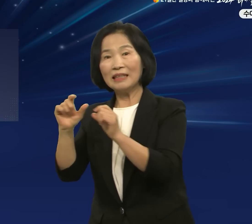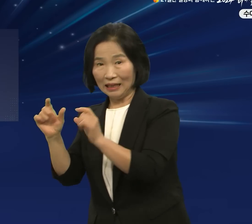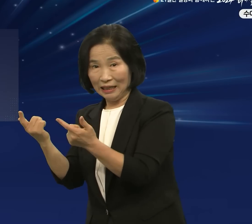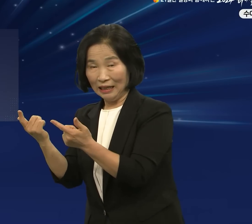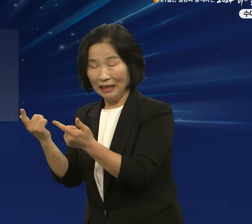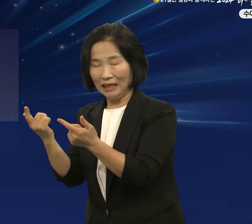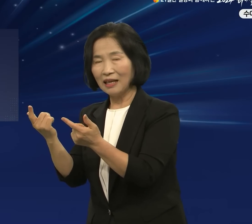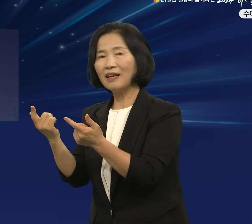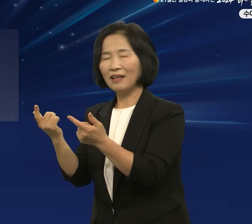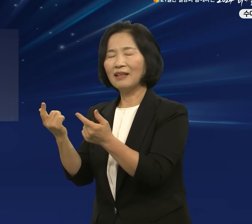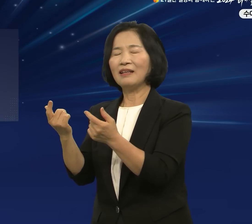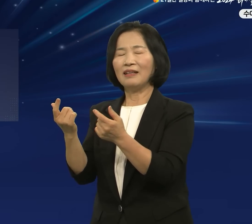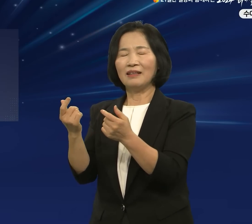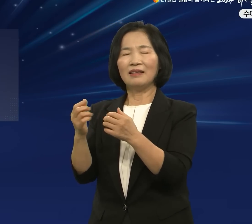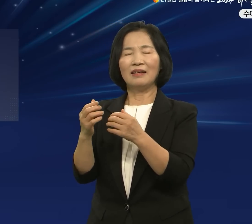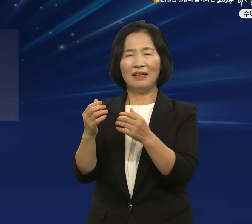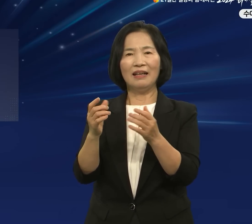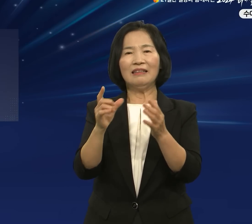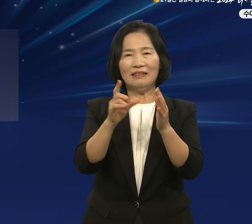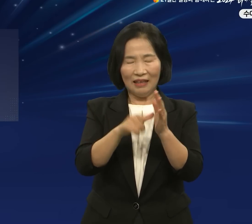오시면 된장하지 마십시오.